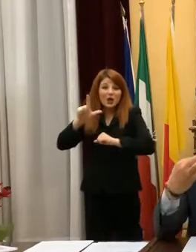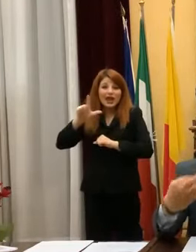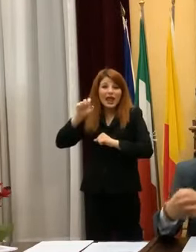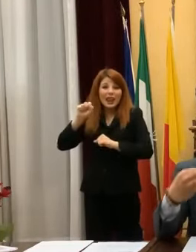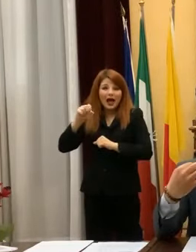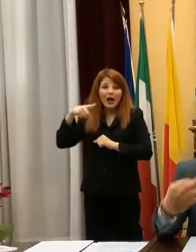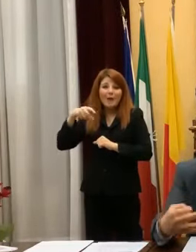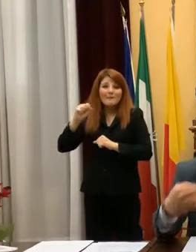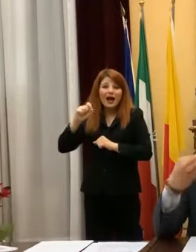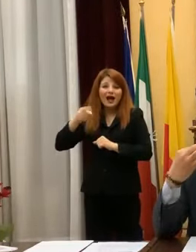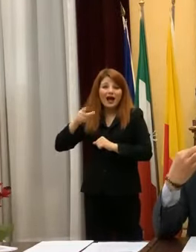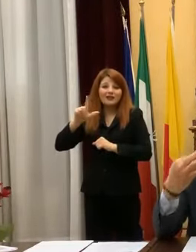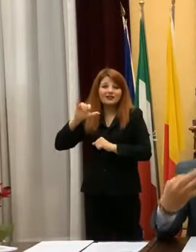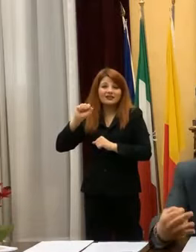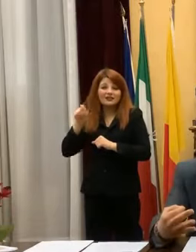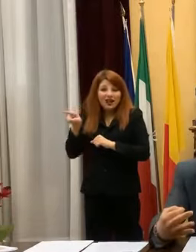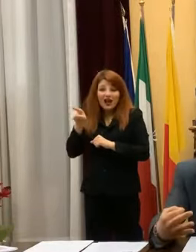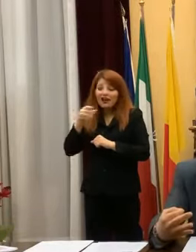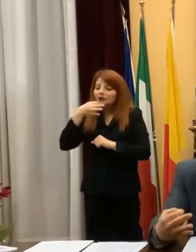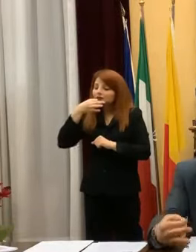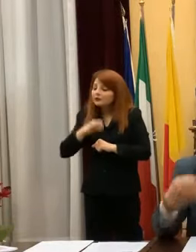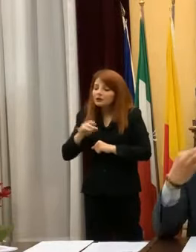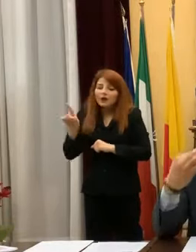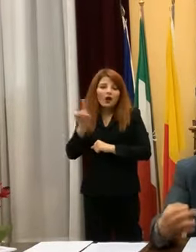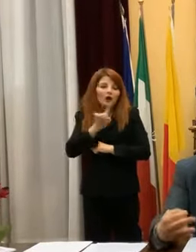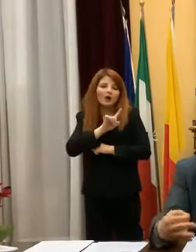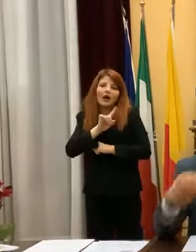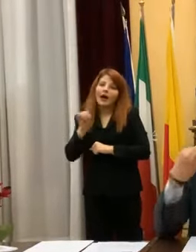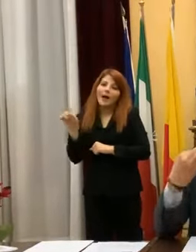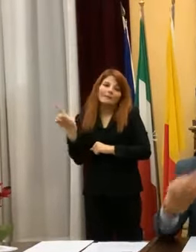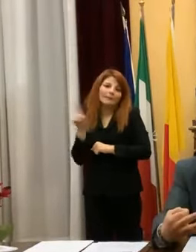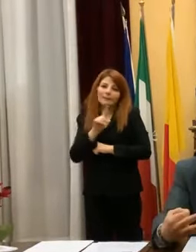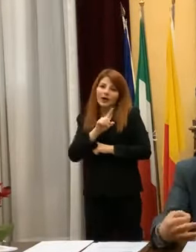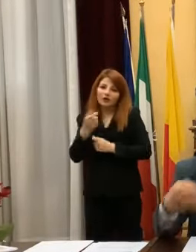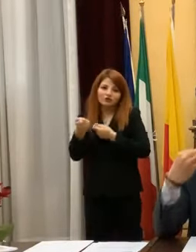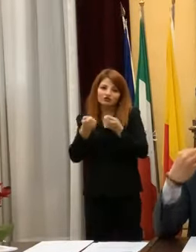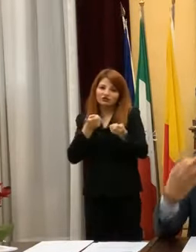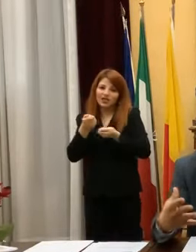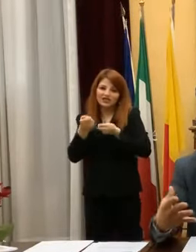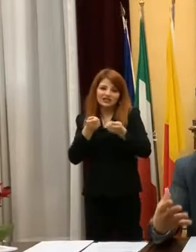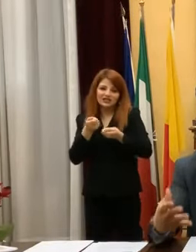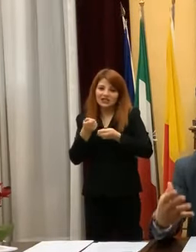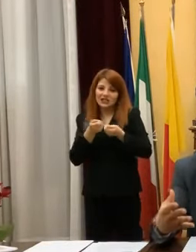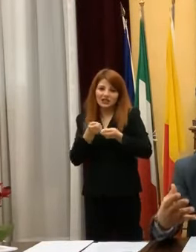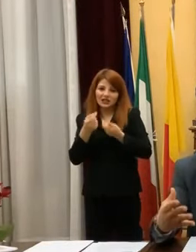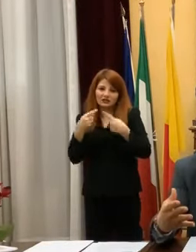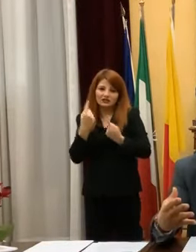era emersa già con chiarezza a marzo del 2020.